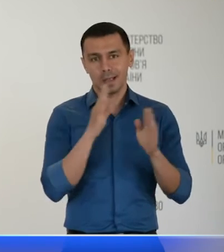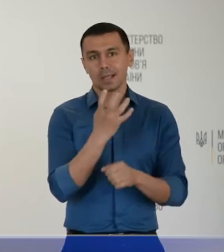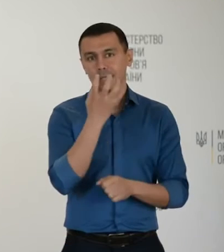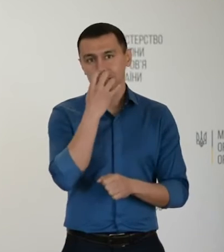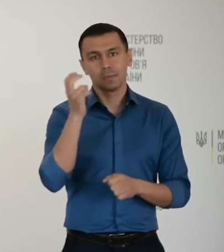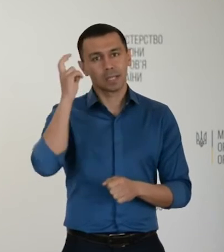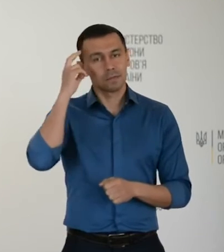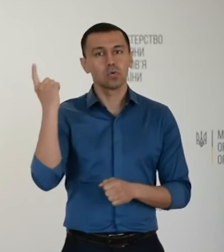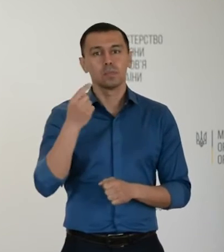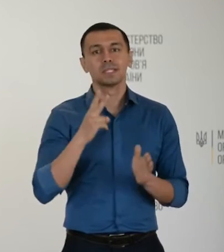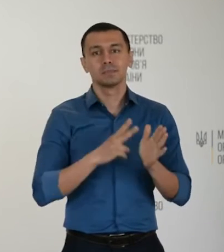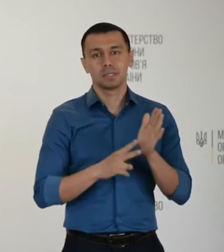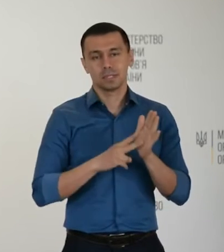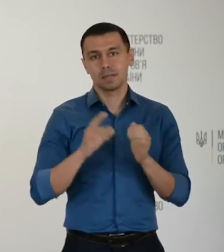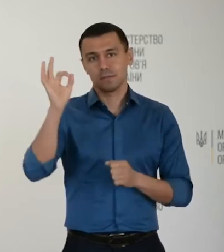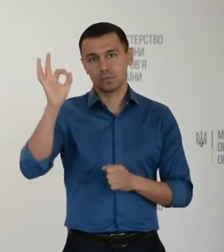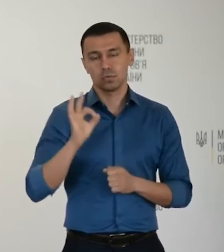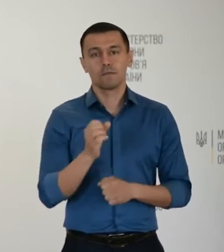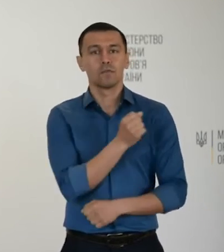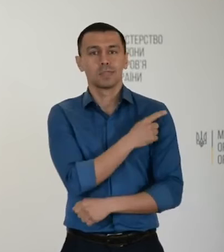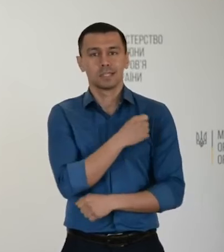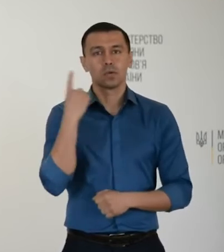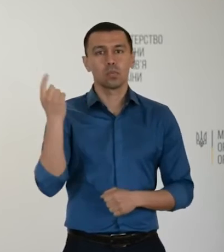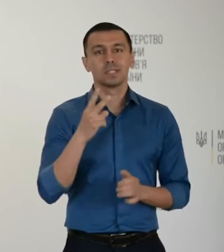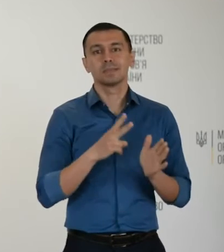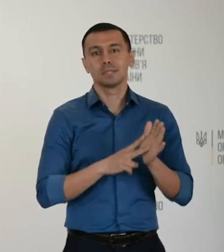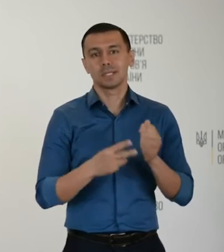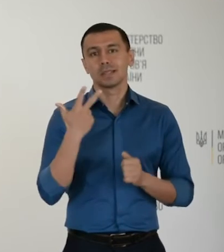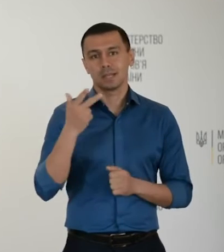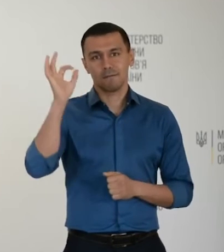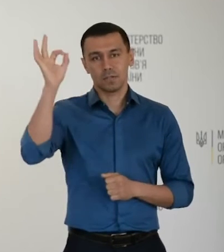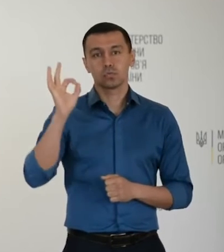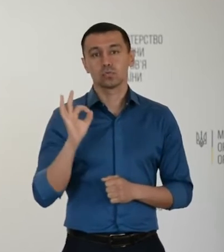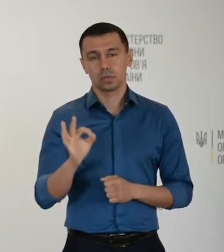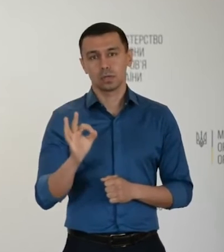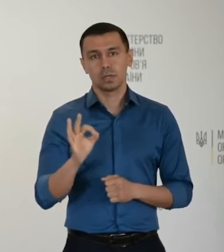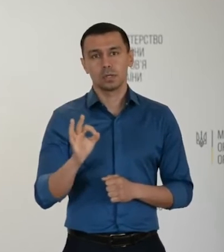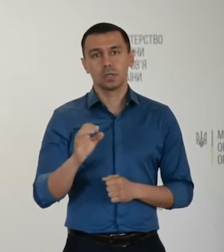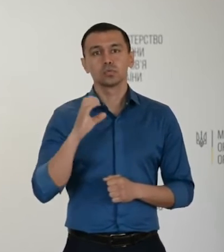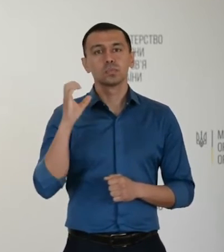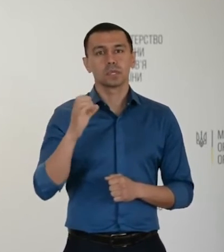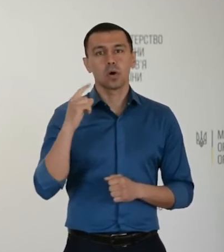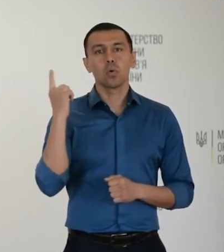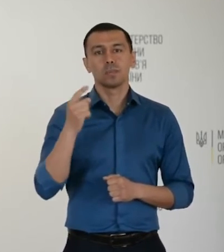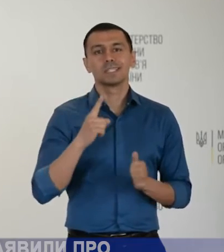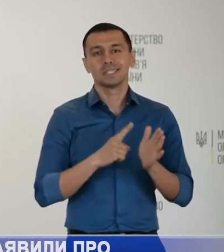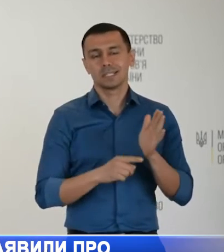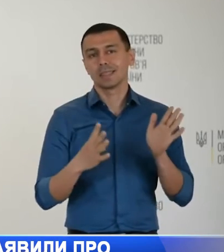В Київській області 70%, в Одеській області 73%, в Сумській області